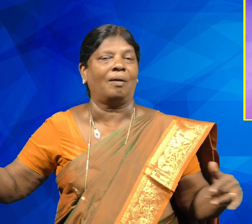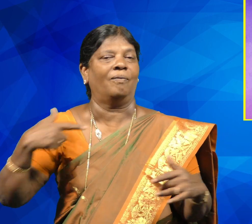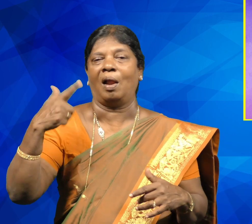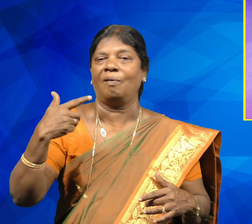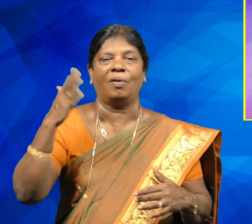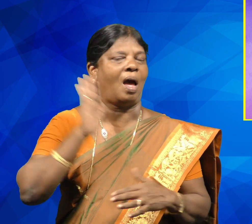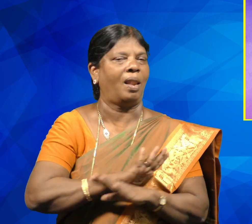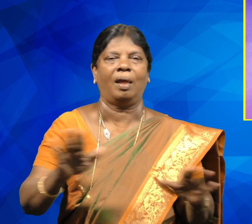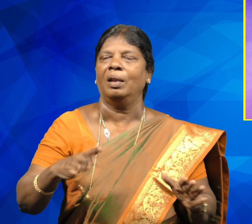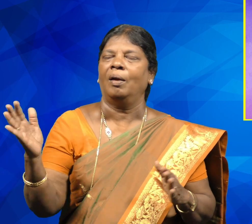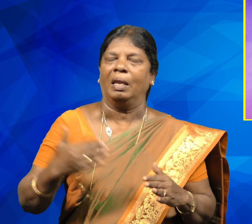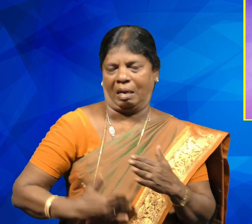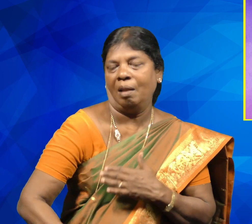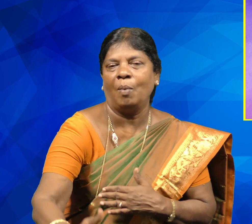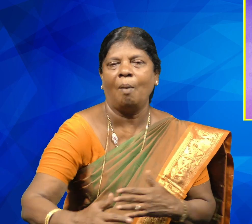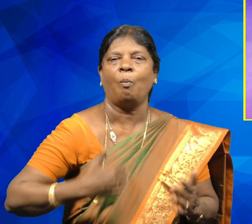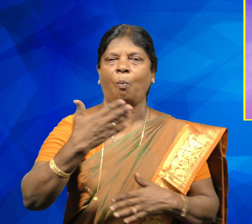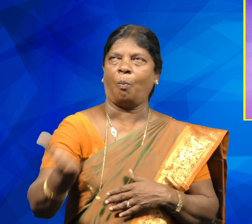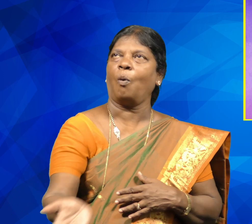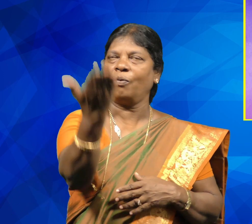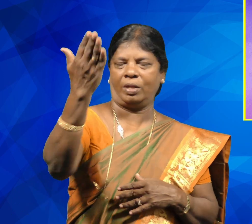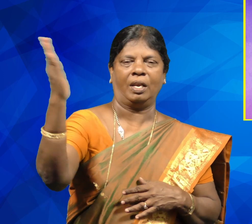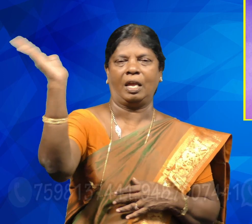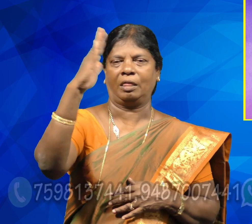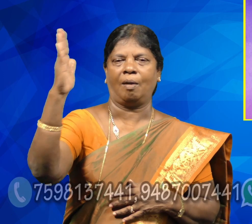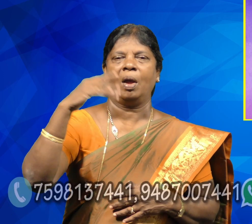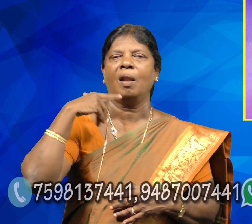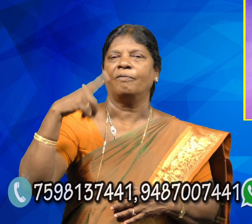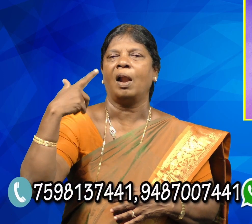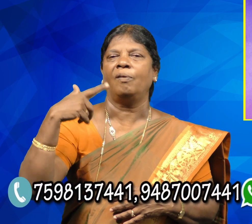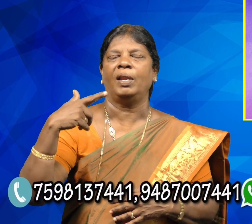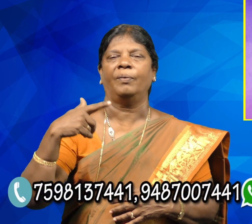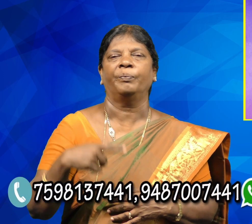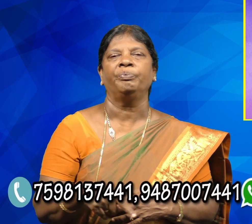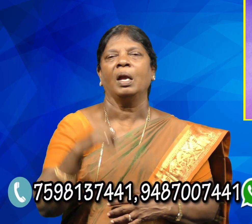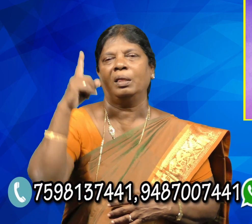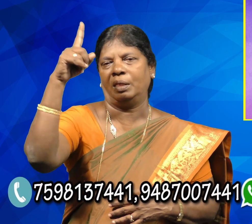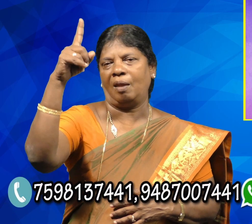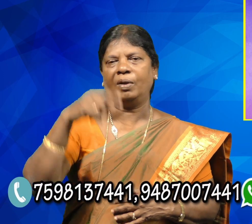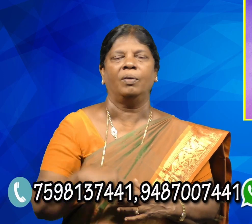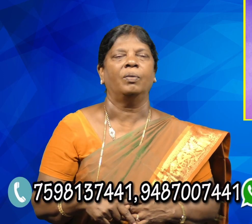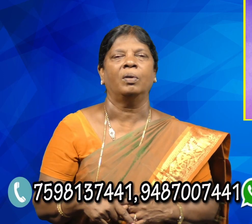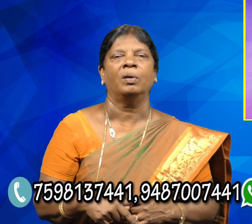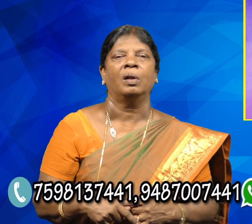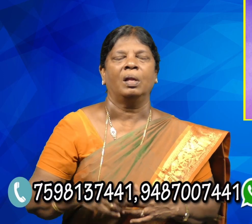நீடித்த வாழ்வு அல்ல. இனிமேல் செல்வது நித்தியமான வீடு, நித்தியமான வாழ்வு. அந்த நித்தியமான